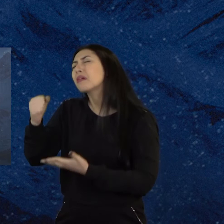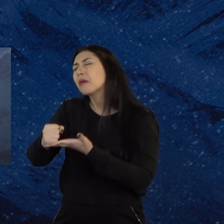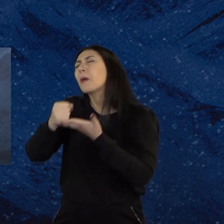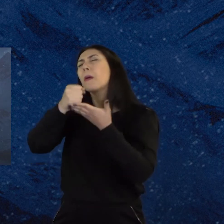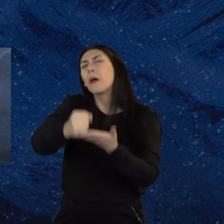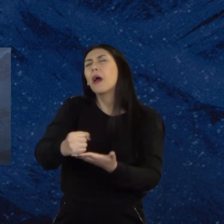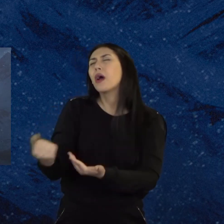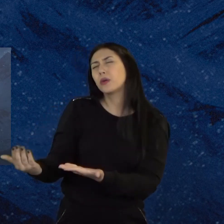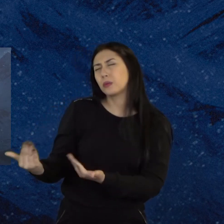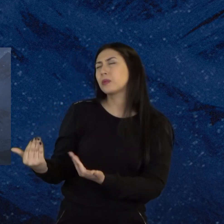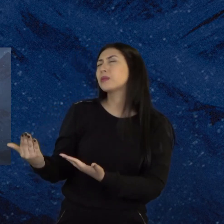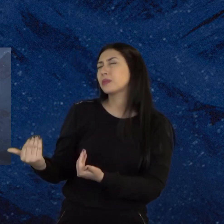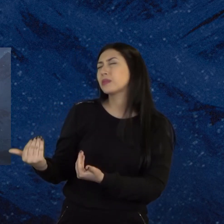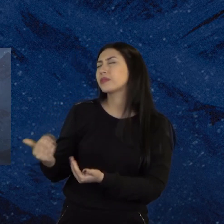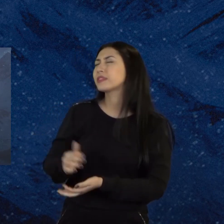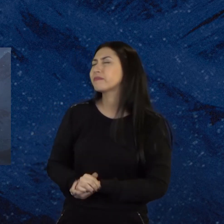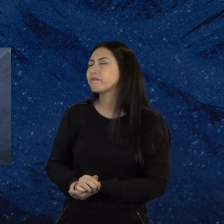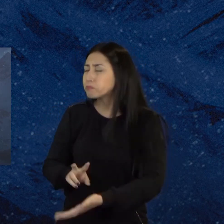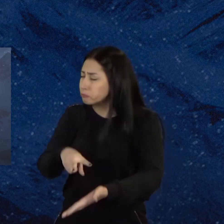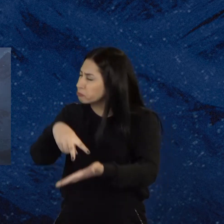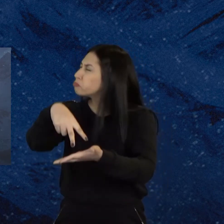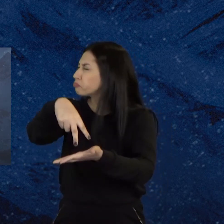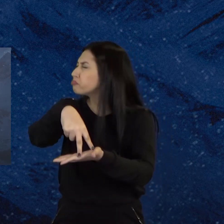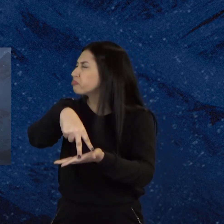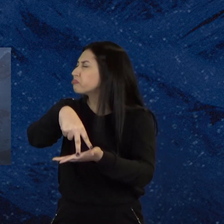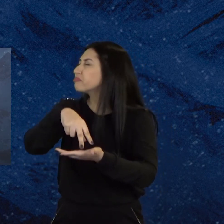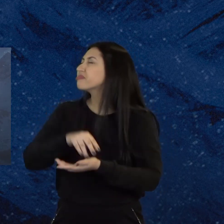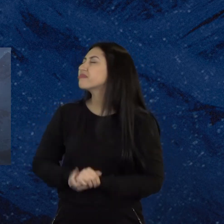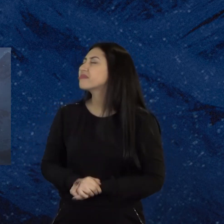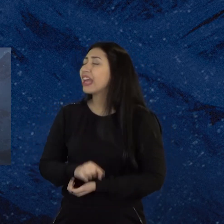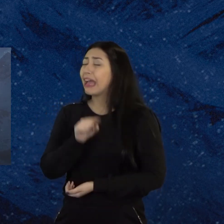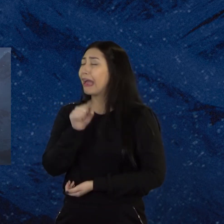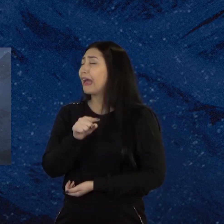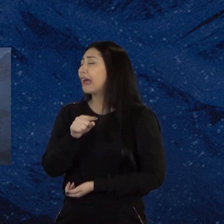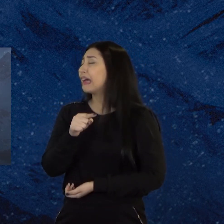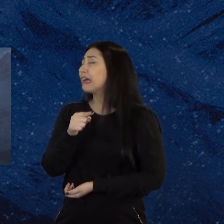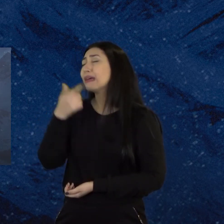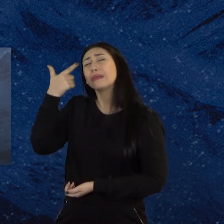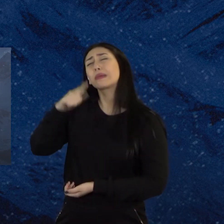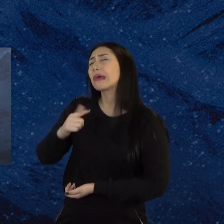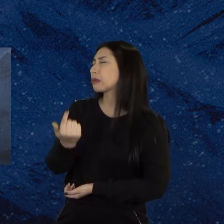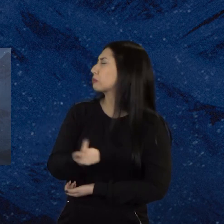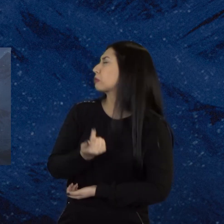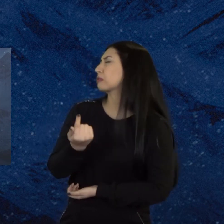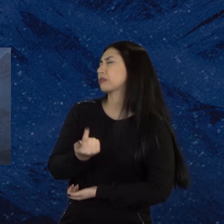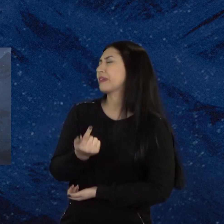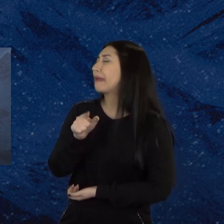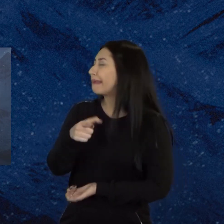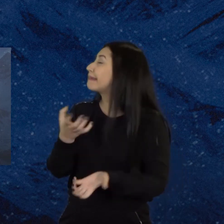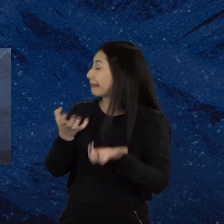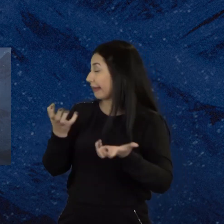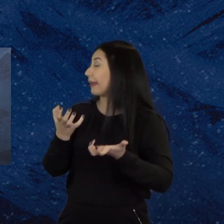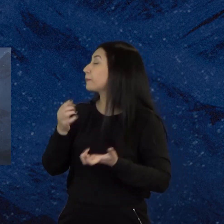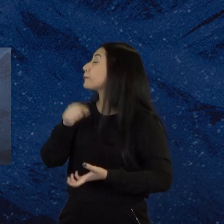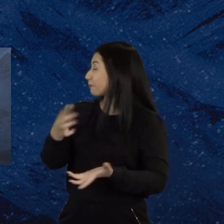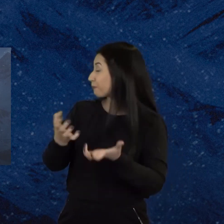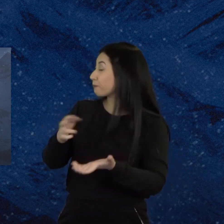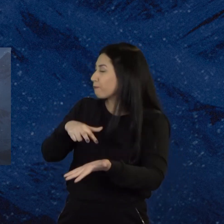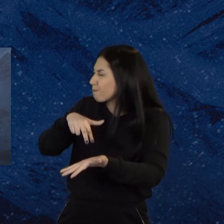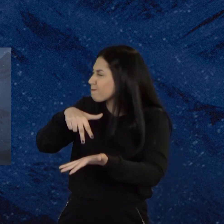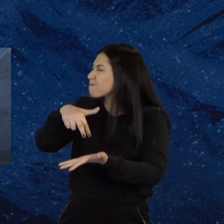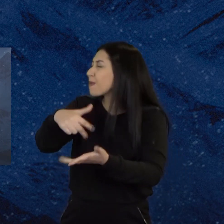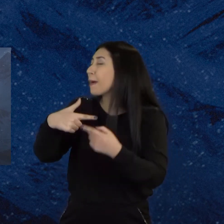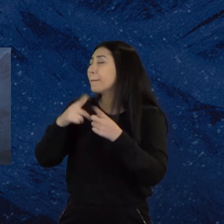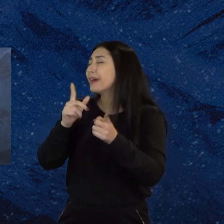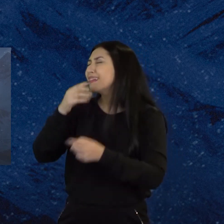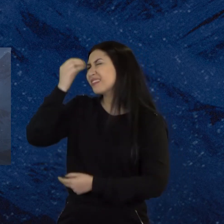jovem agora. Levanta-o agora. Ele não consegue levantar sozinho. Ele está querendo. Ele quer andar.